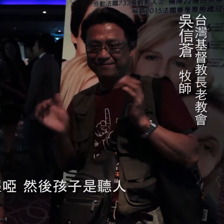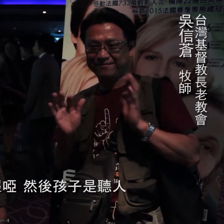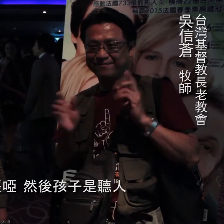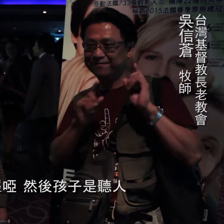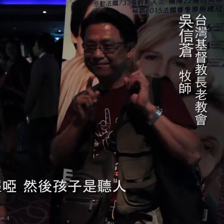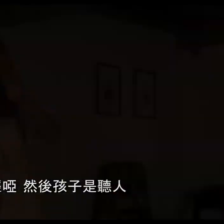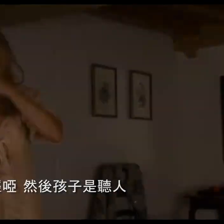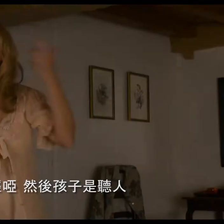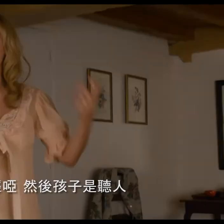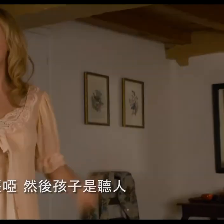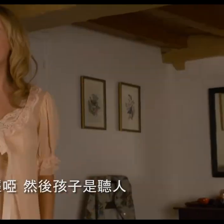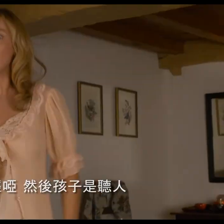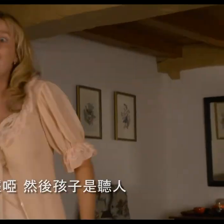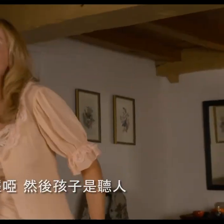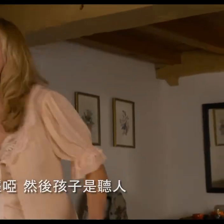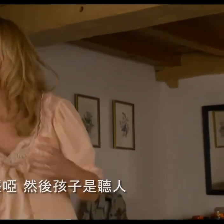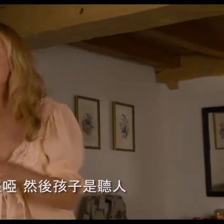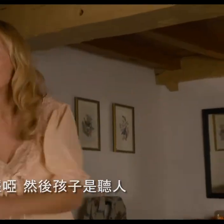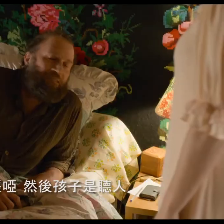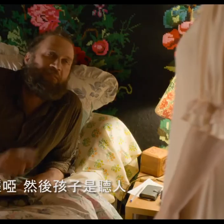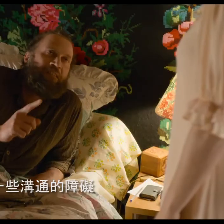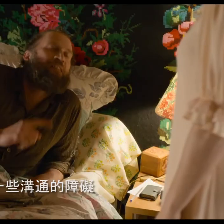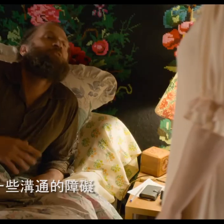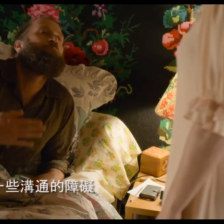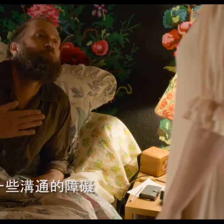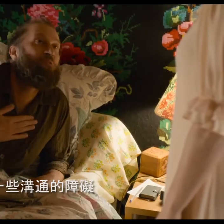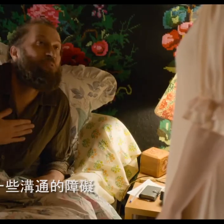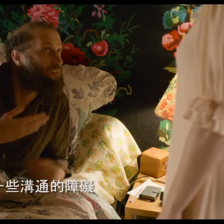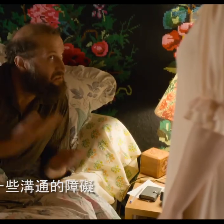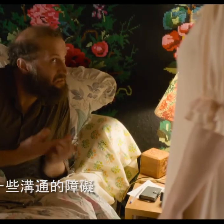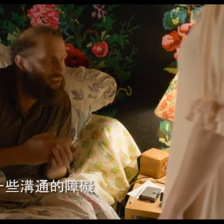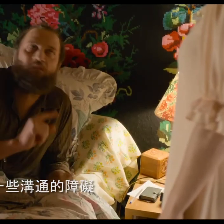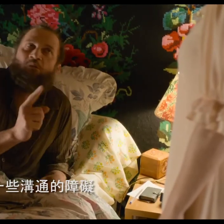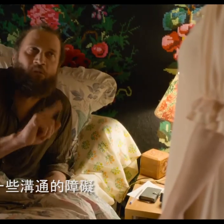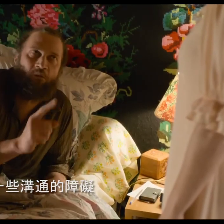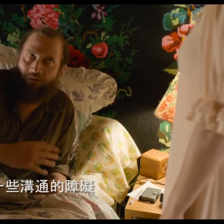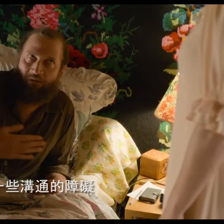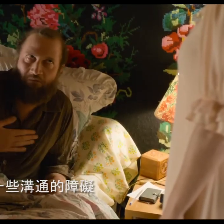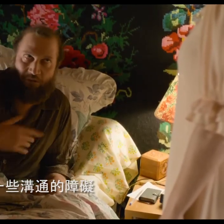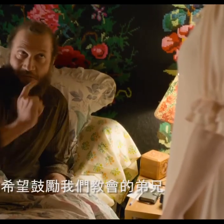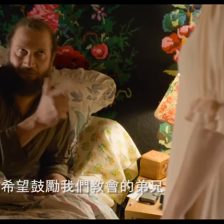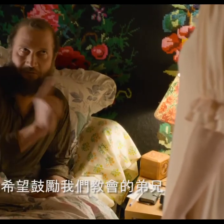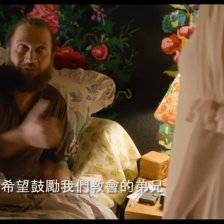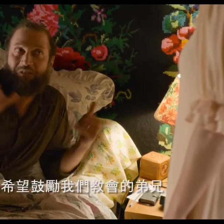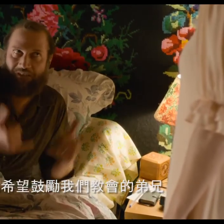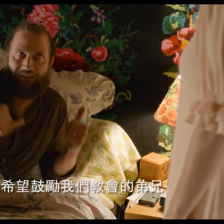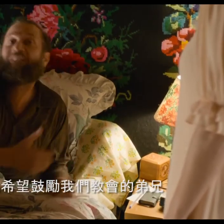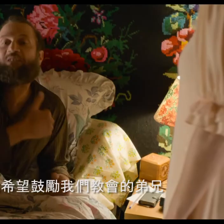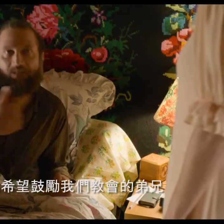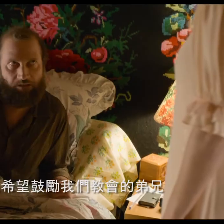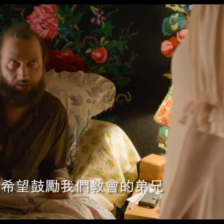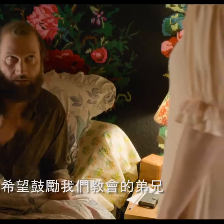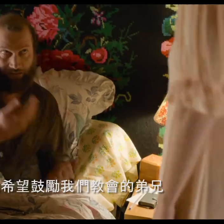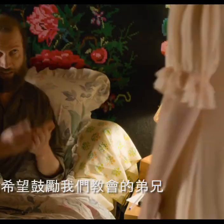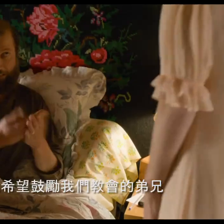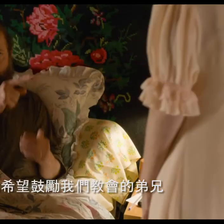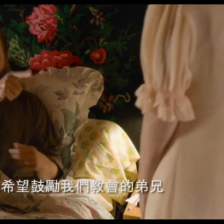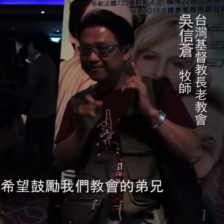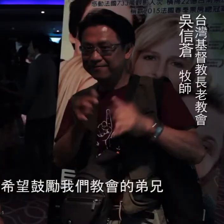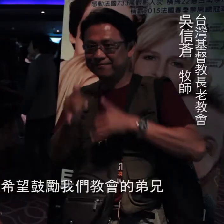是聋哑，然后孩子是听得的，就会有一些沟通的障碍，我也很有感受。我也希望鼓